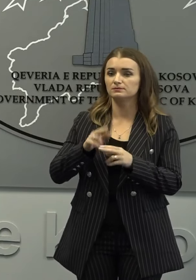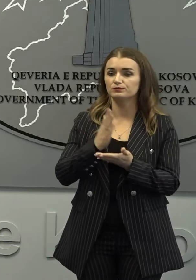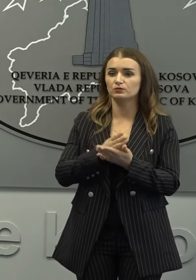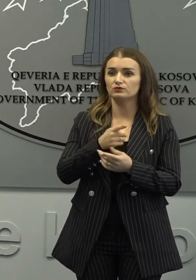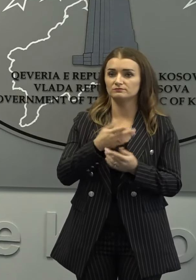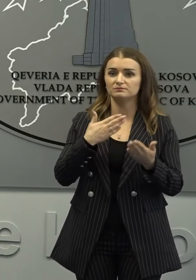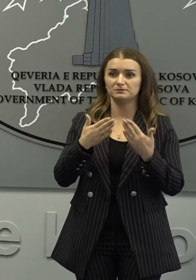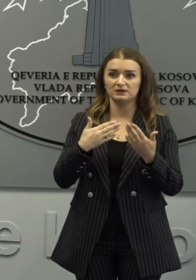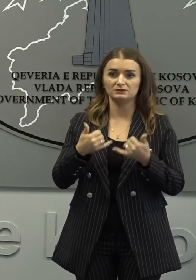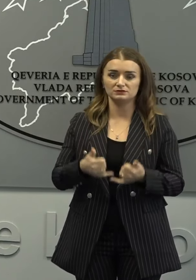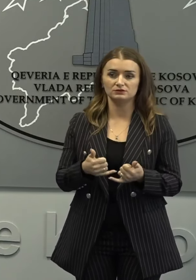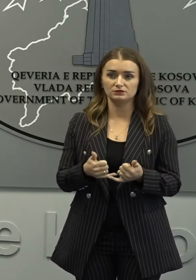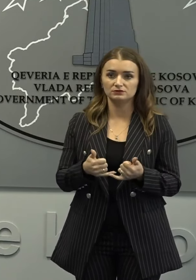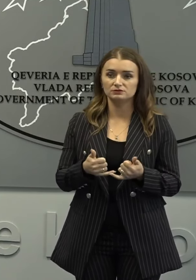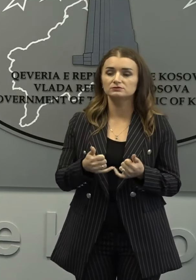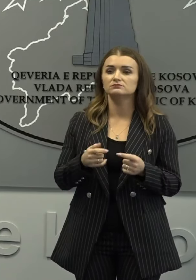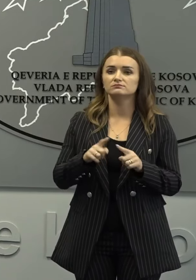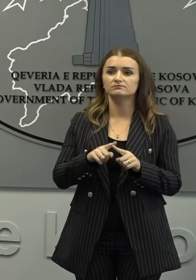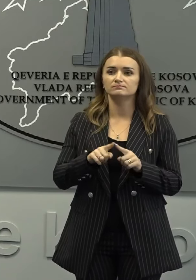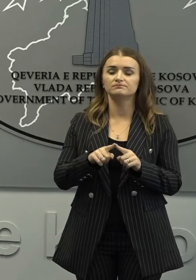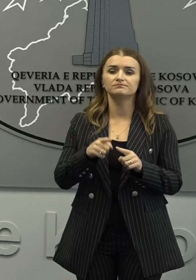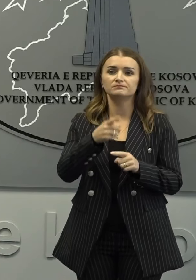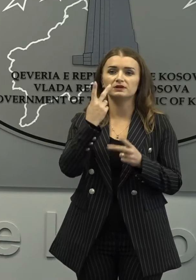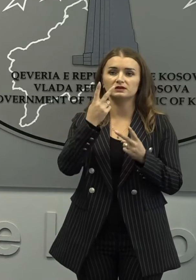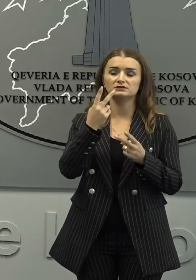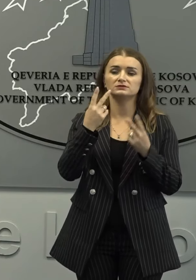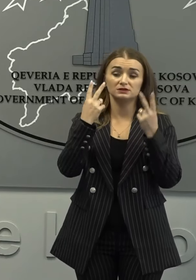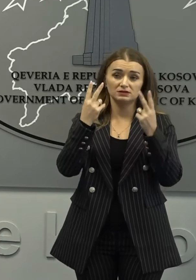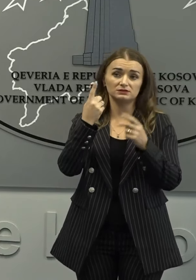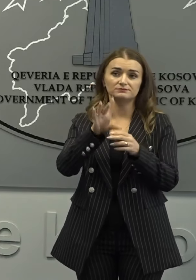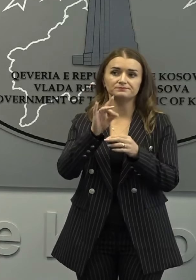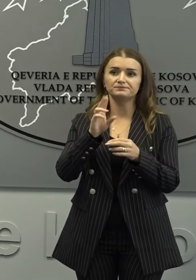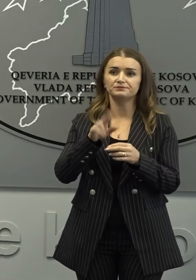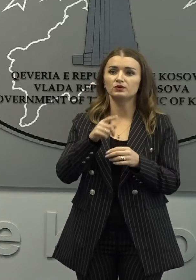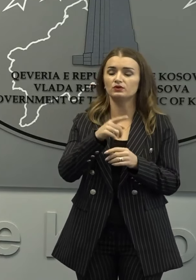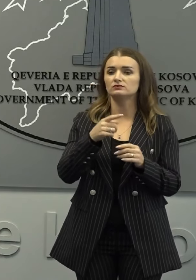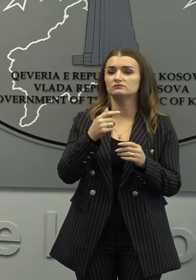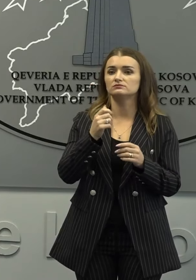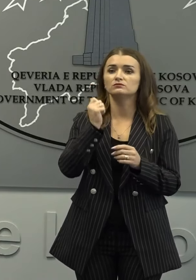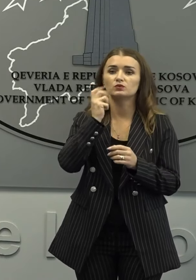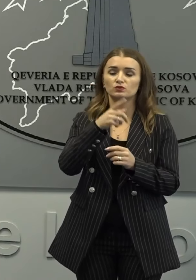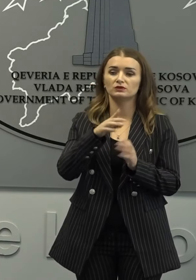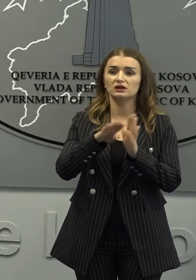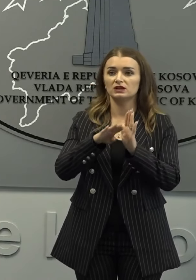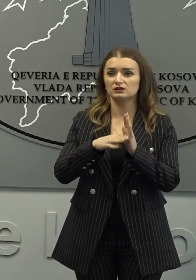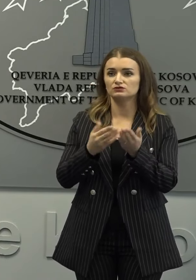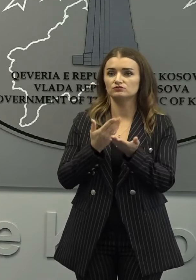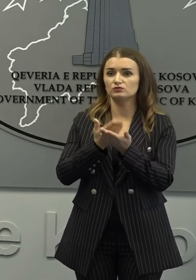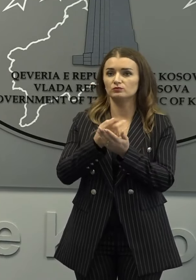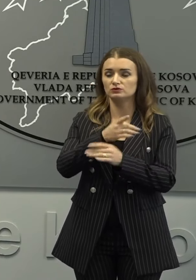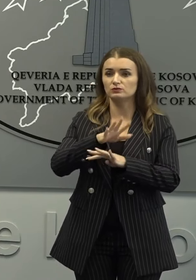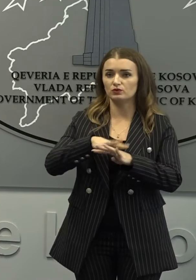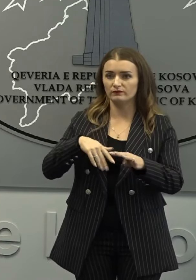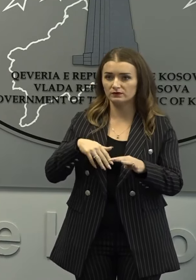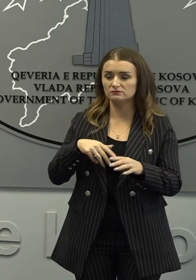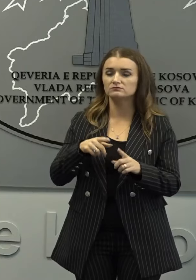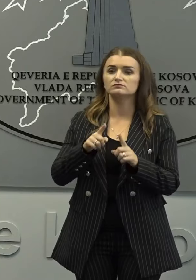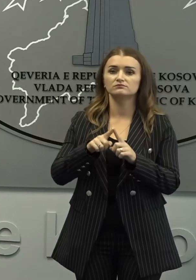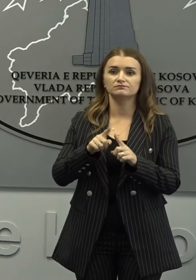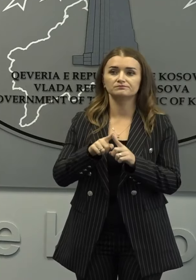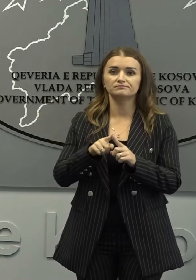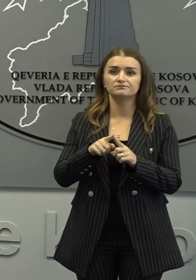edhe ligjin që do të vi në kuvend për miratim atje për shërbimet e pagesave, cili synon që të